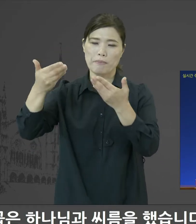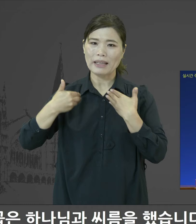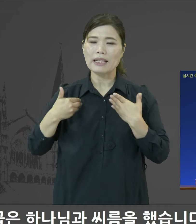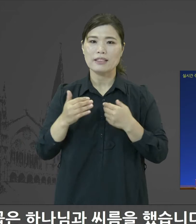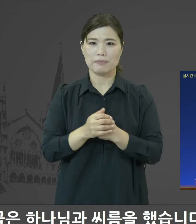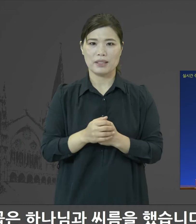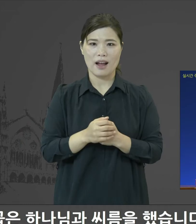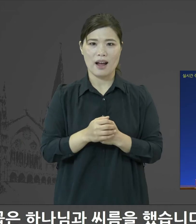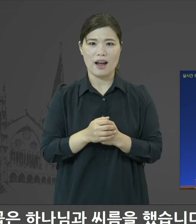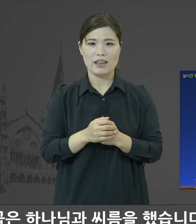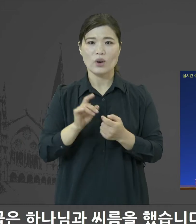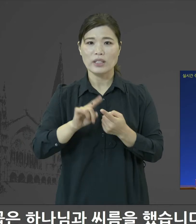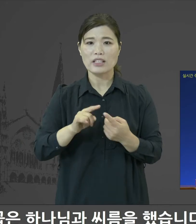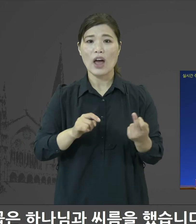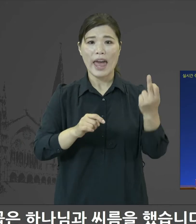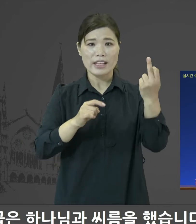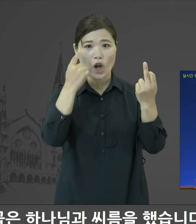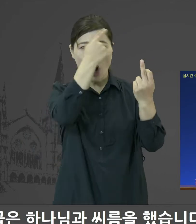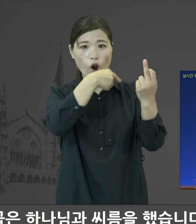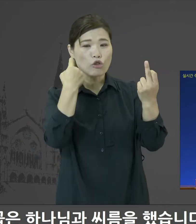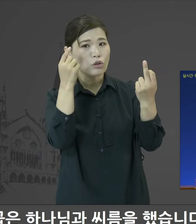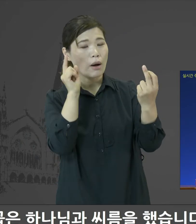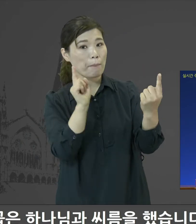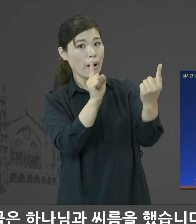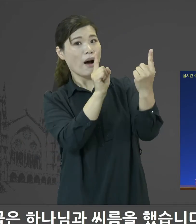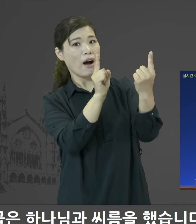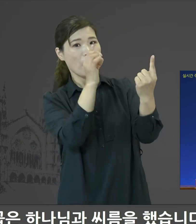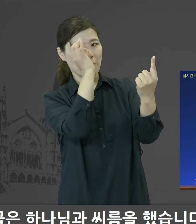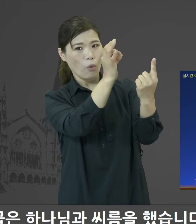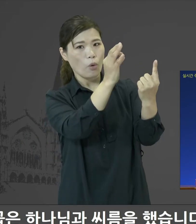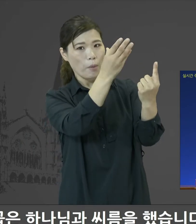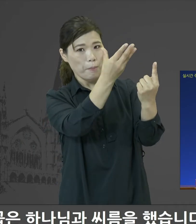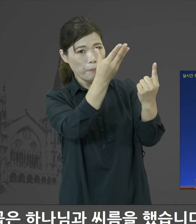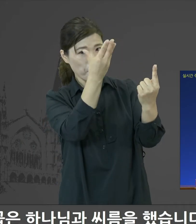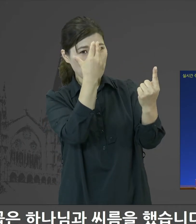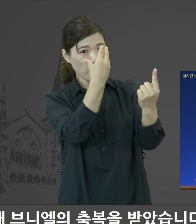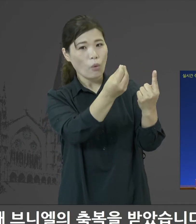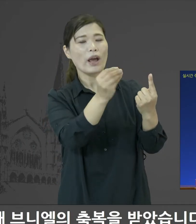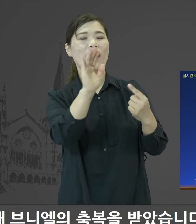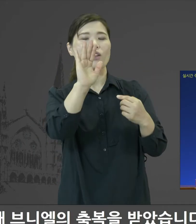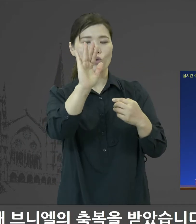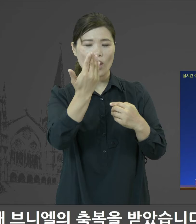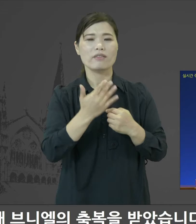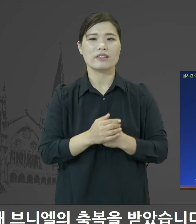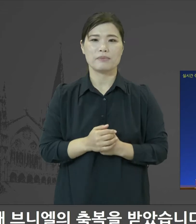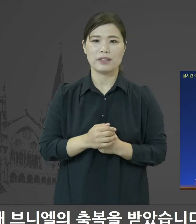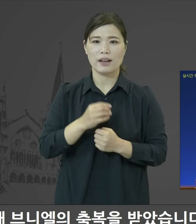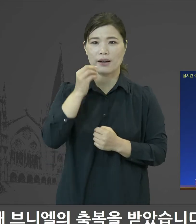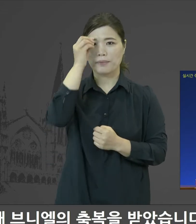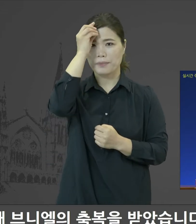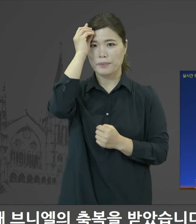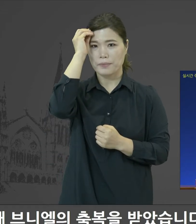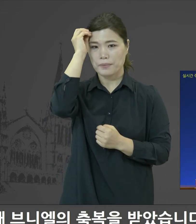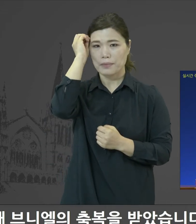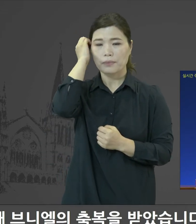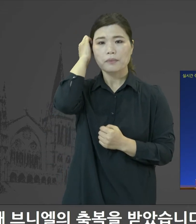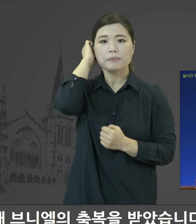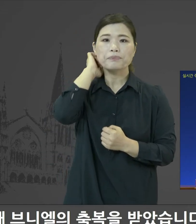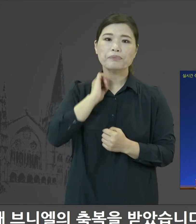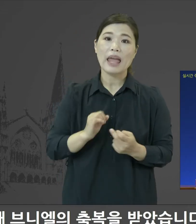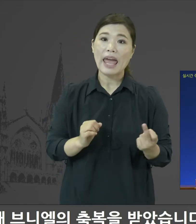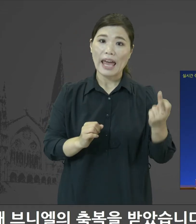있습니까? 에서 속에서 보고 있는 겁니다. 이건 바꿔 얘기하면요, 에서가 동생